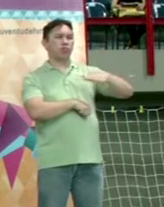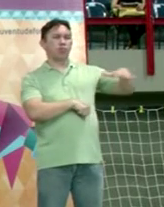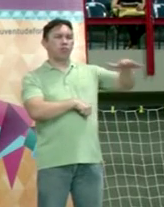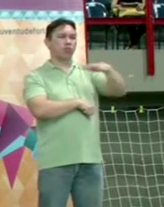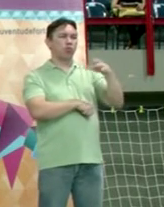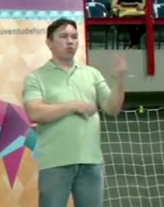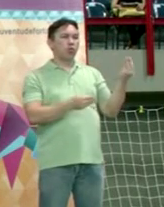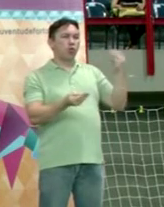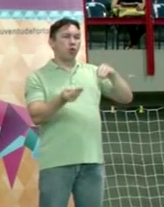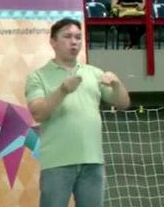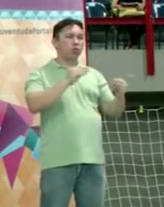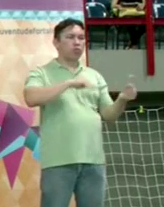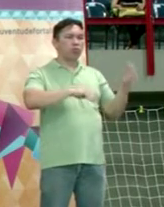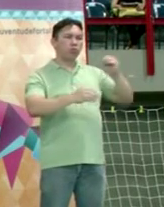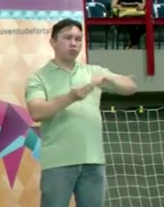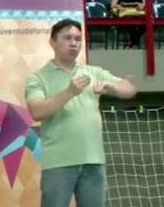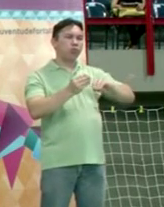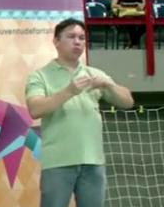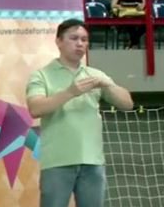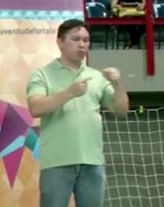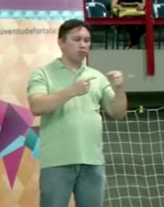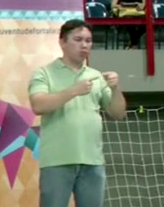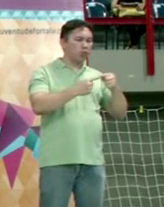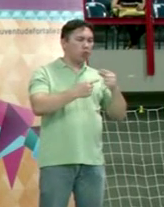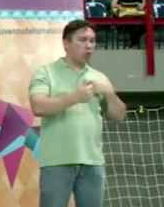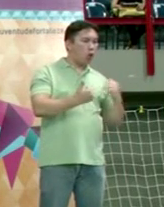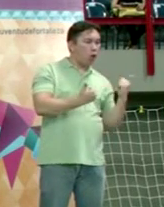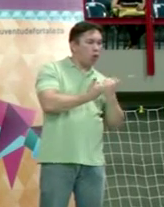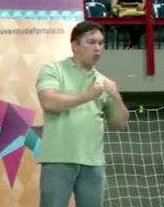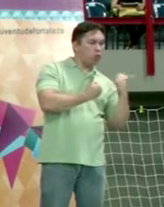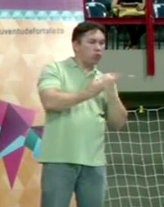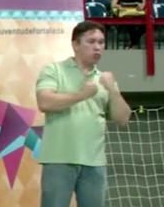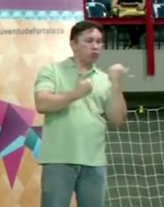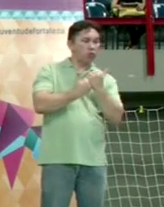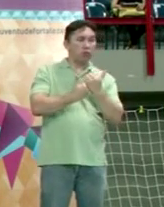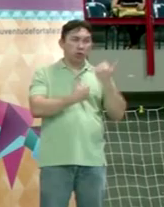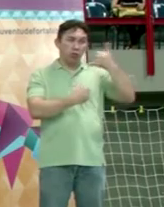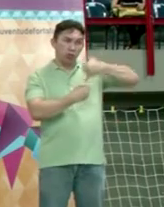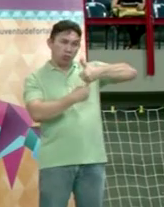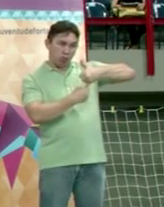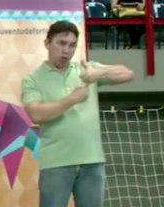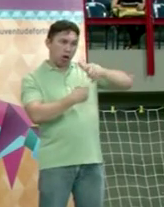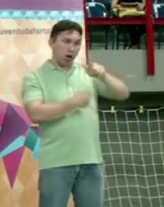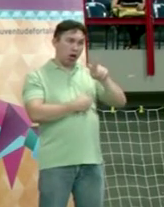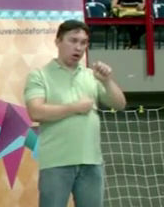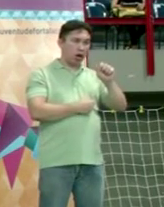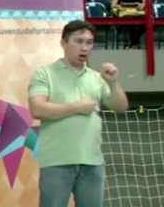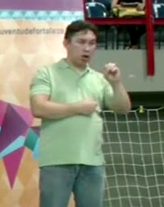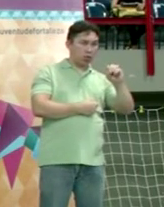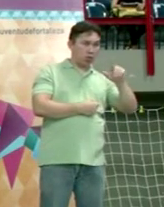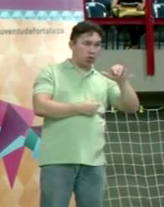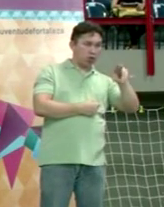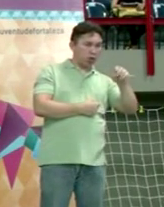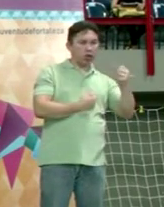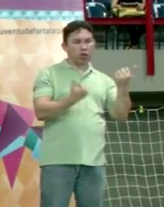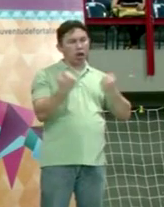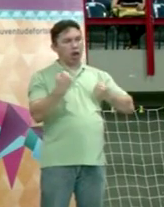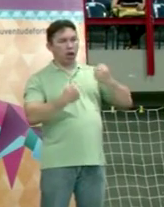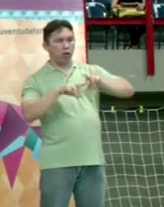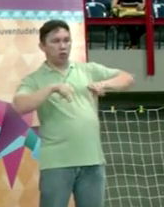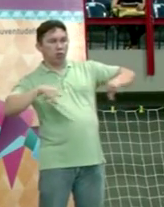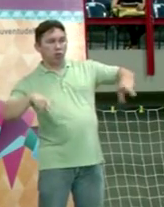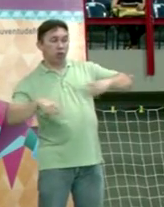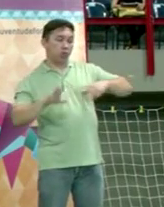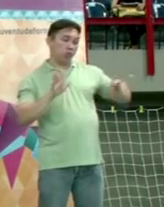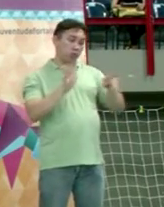como aditivos, ou mesmo como substitutos para a gasolina em veículos. Algumas